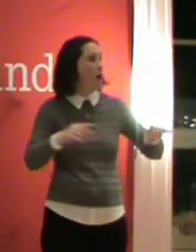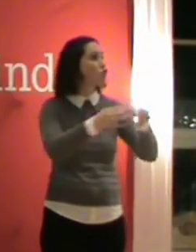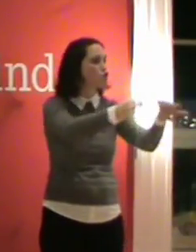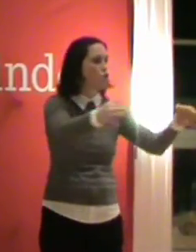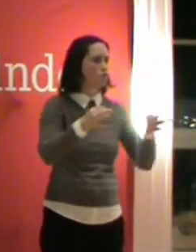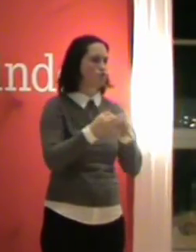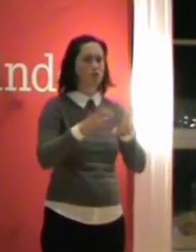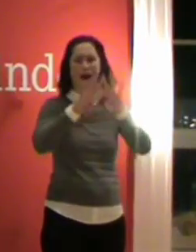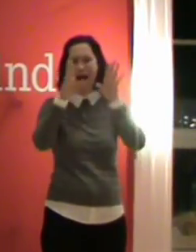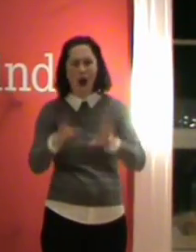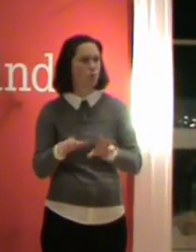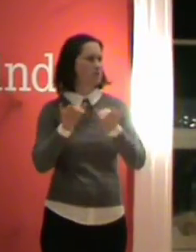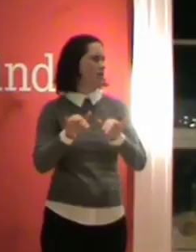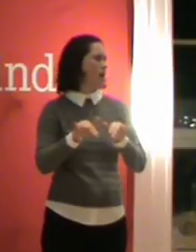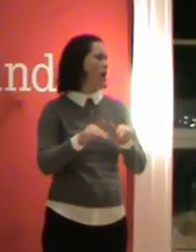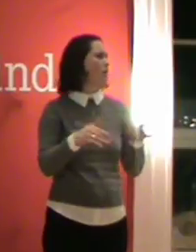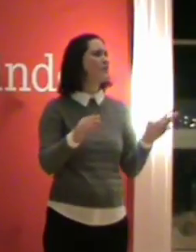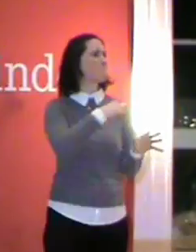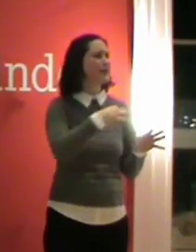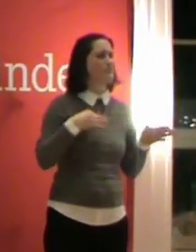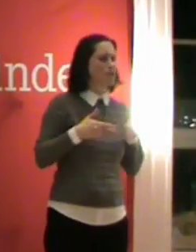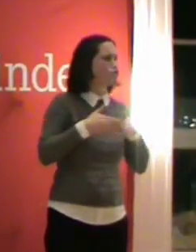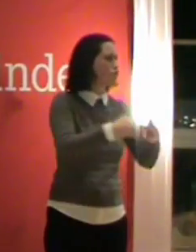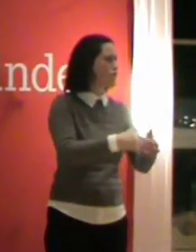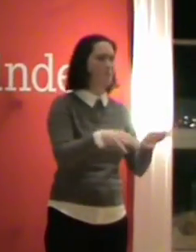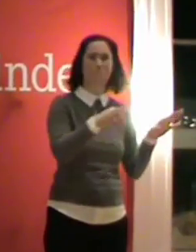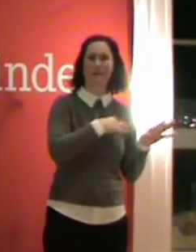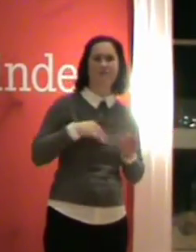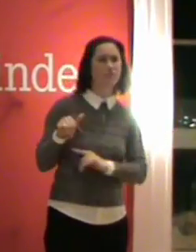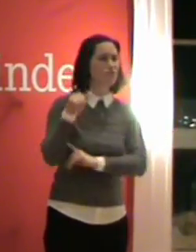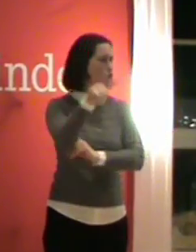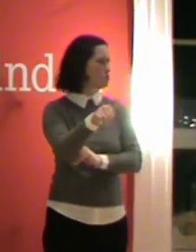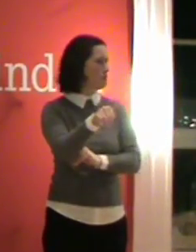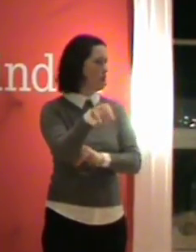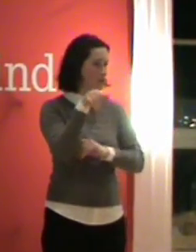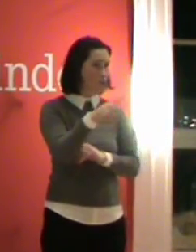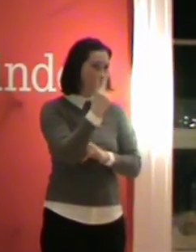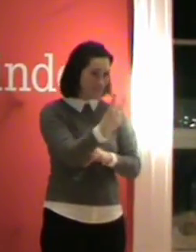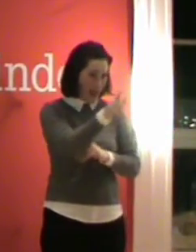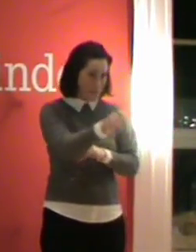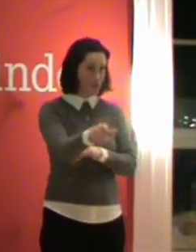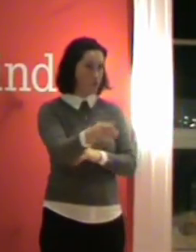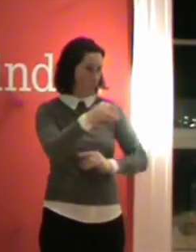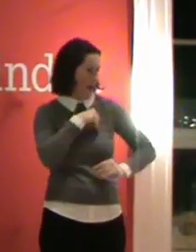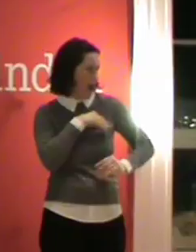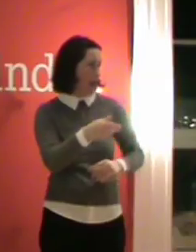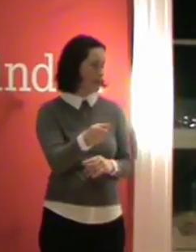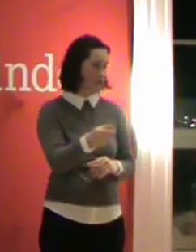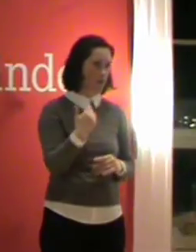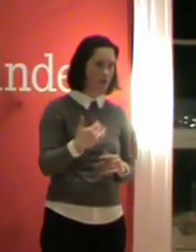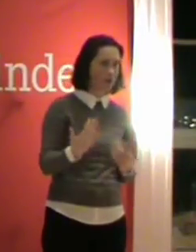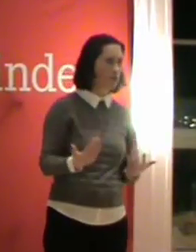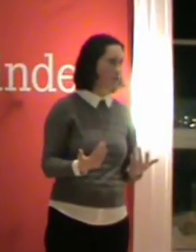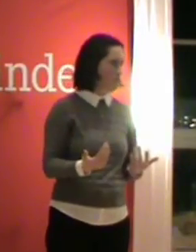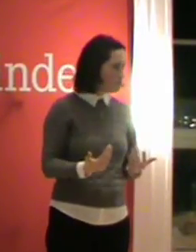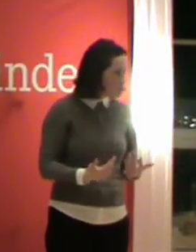haben Immobilien, sie haben Privatjachten, sie haben Privatflugzeuge. All das, was diesen wirklichen Reichtum ausmacht. Und bei uns